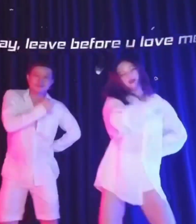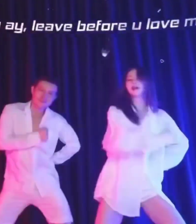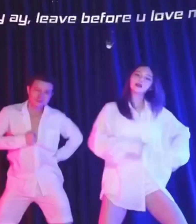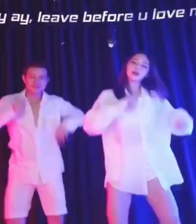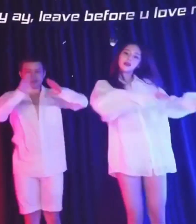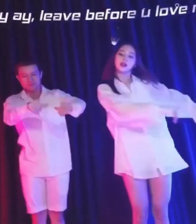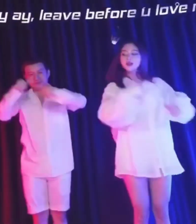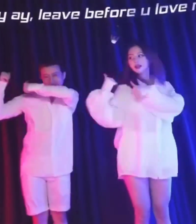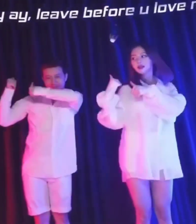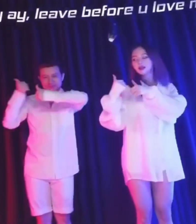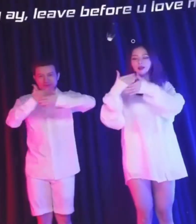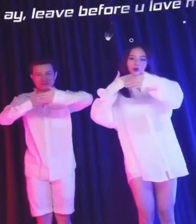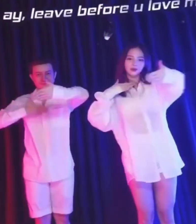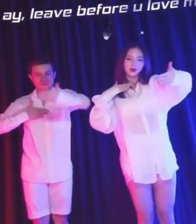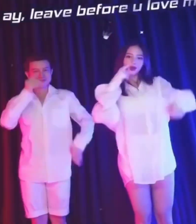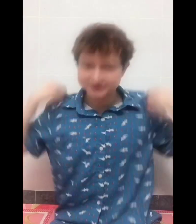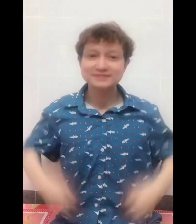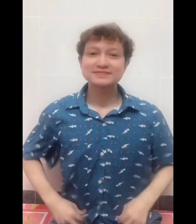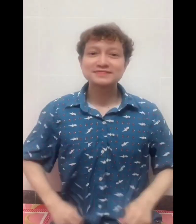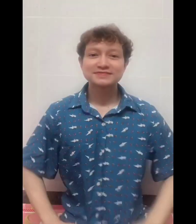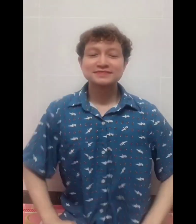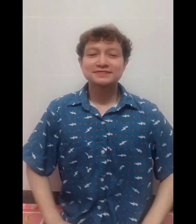thì mình bye bye nha các bạn.